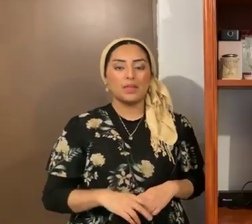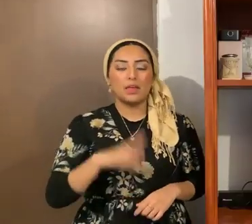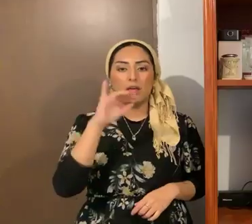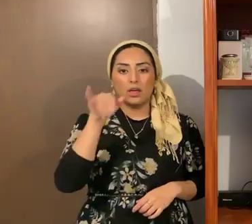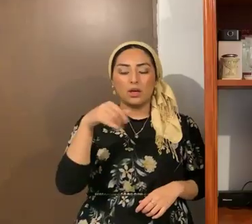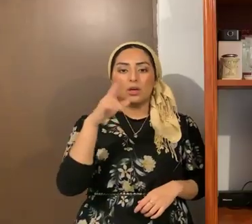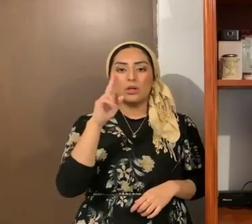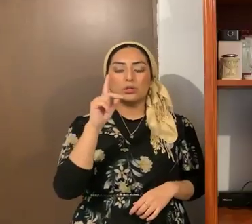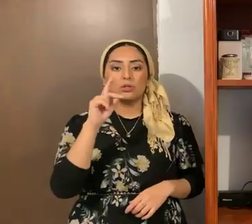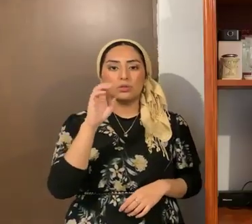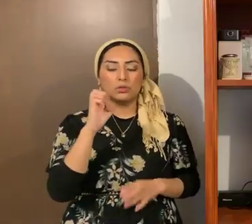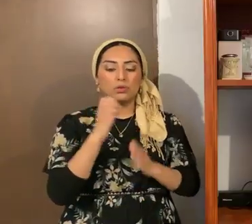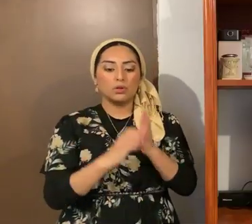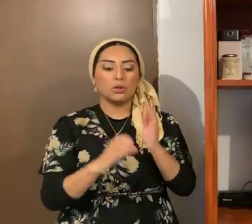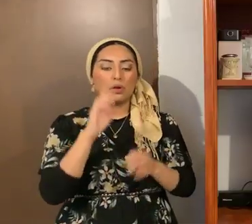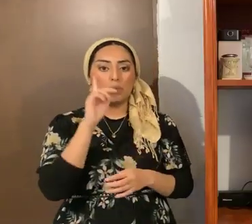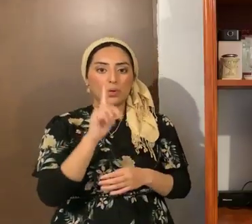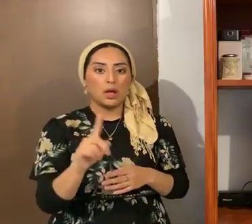Judas